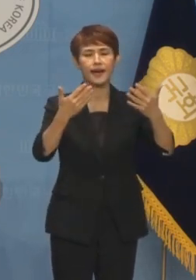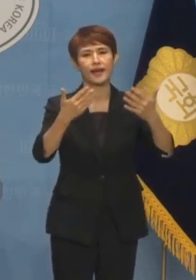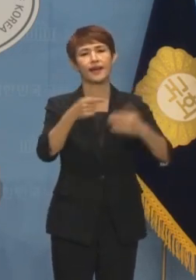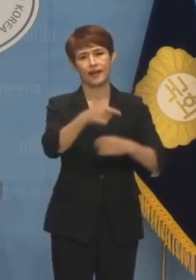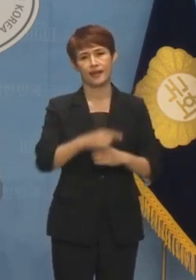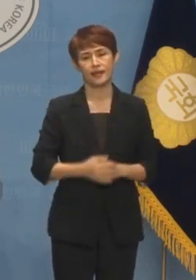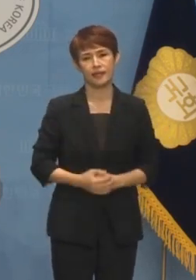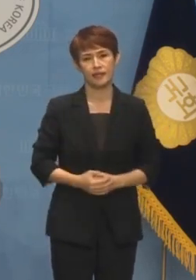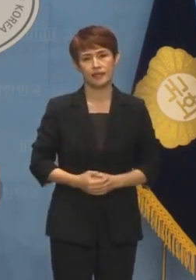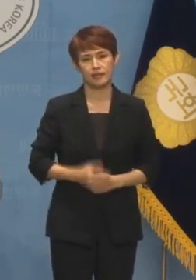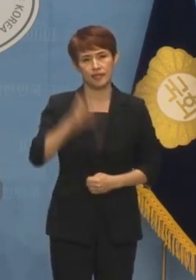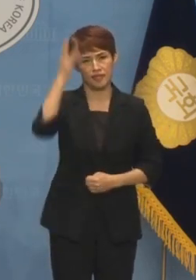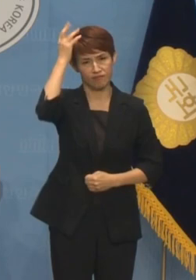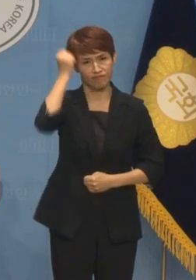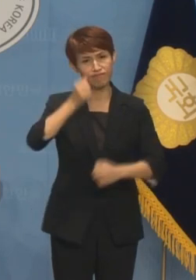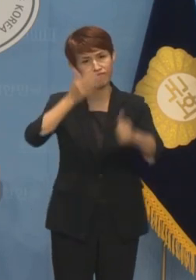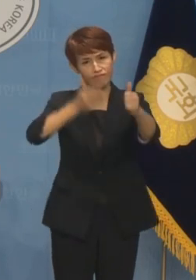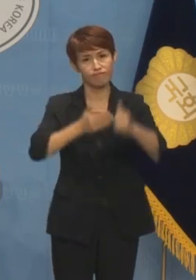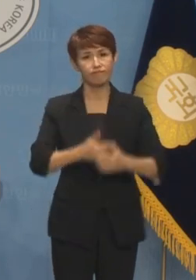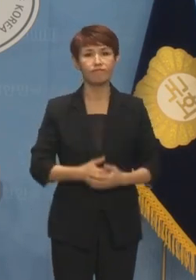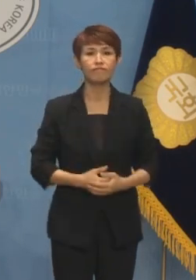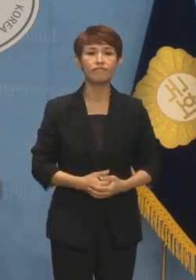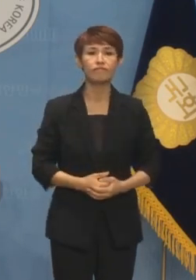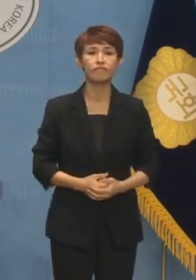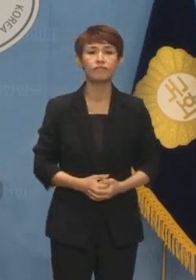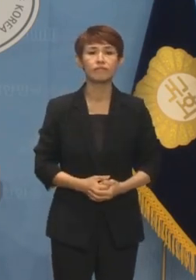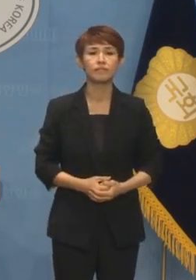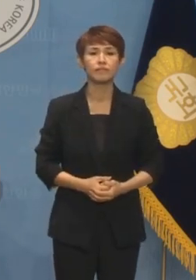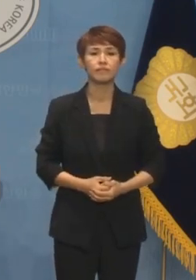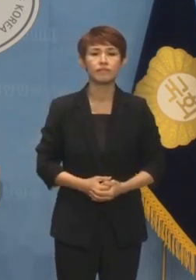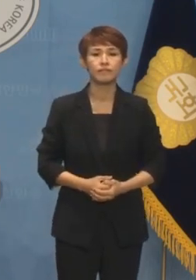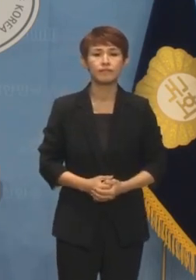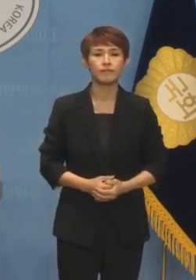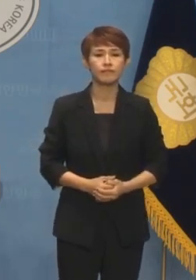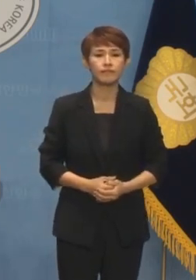깊어질 것임을 명심하기 바랍니다.